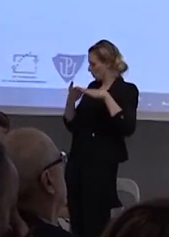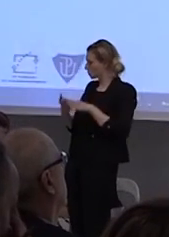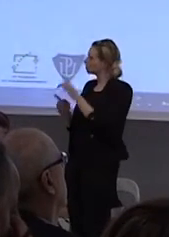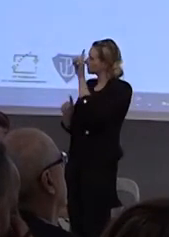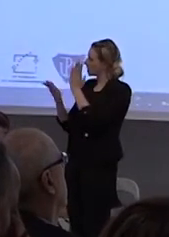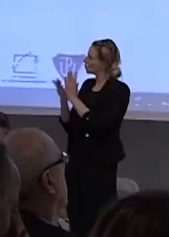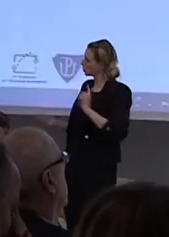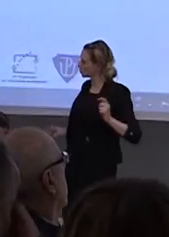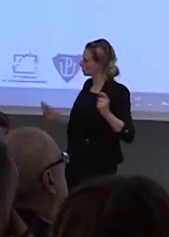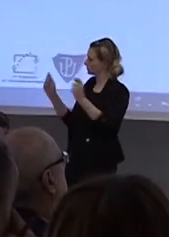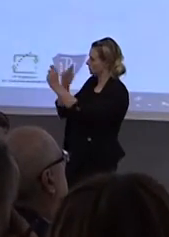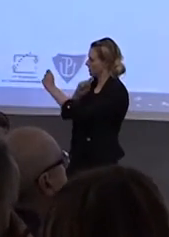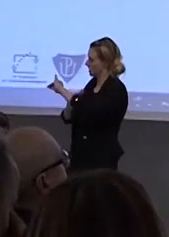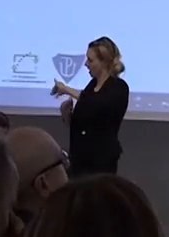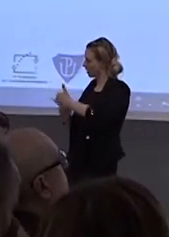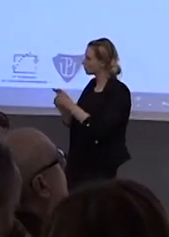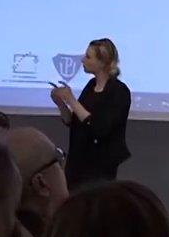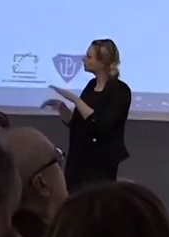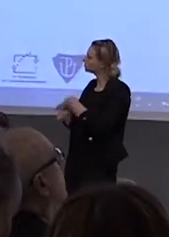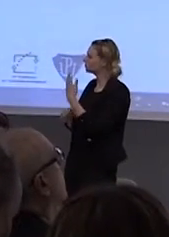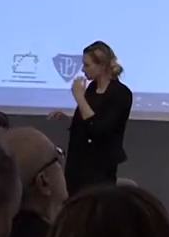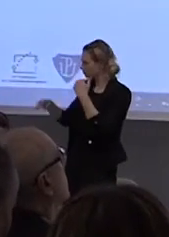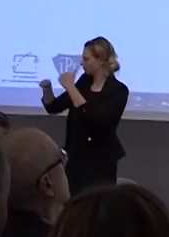neustále opakujeme stávající modely.